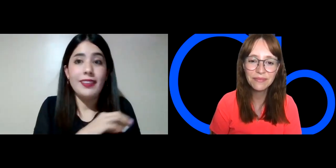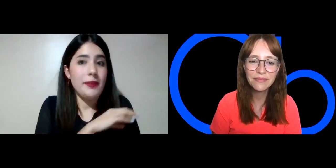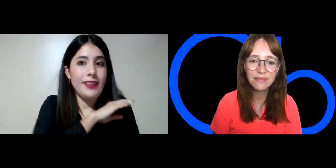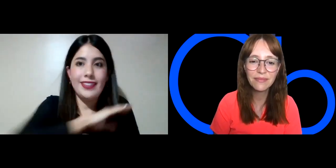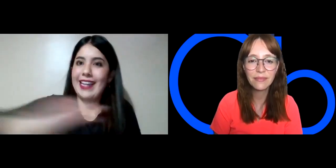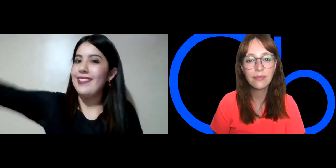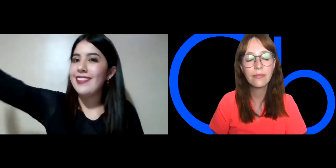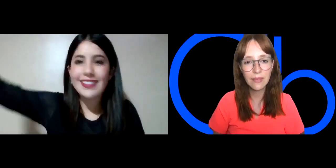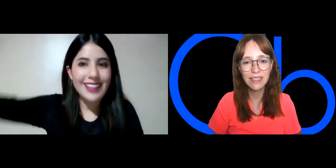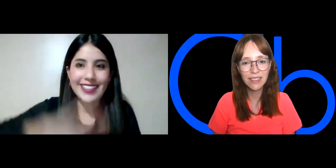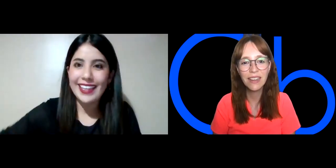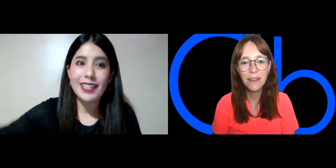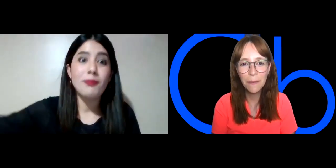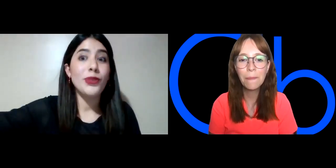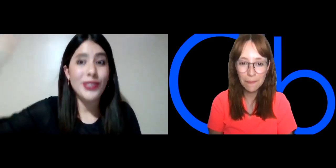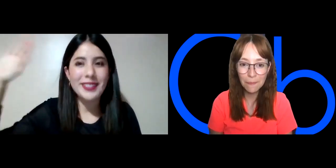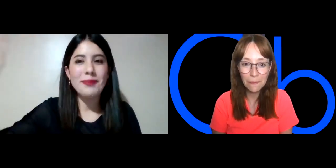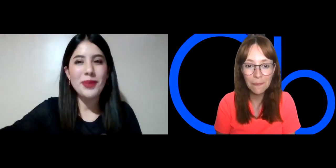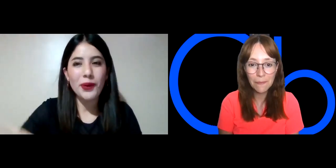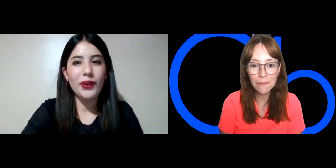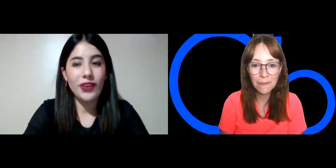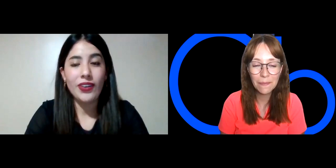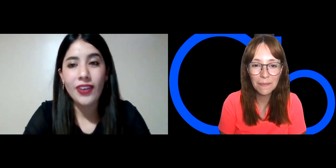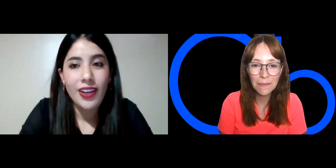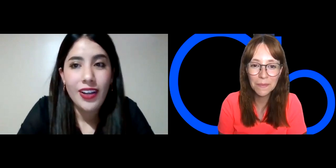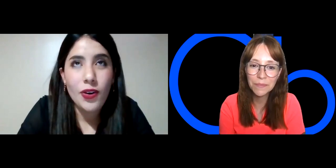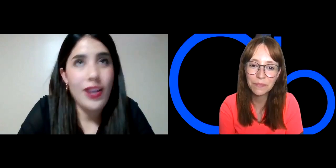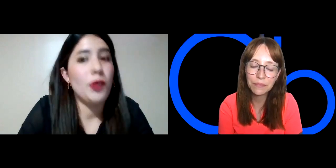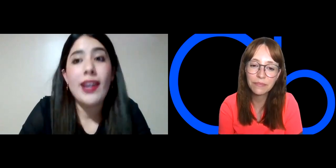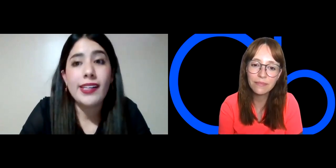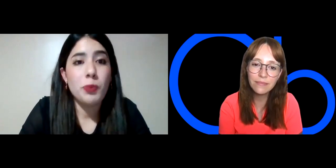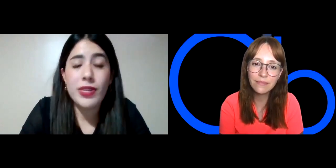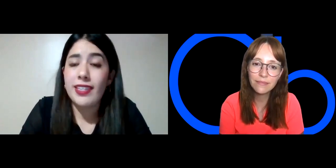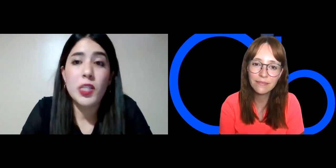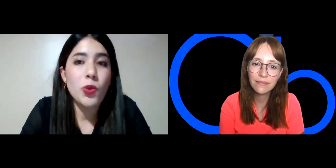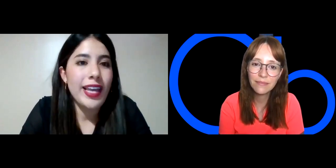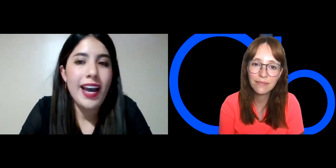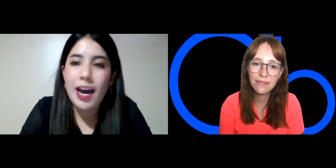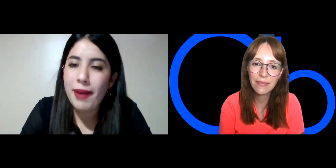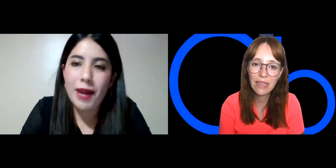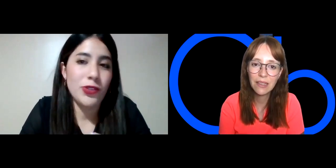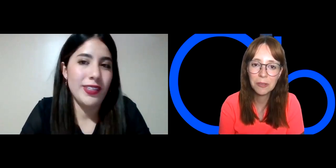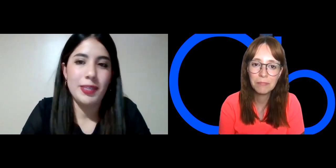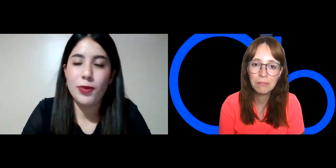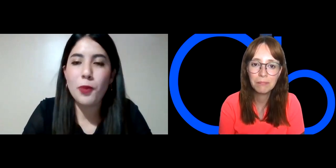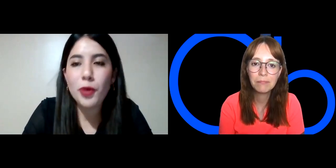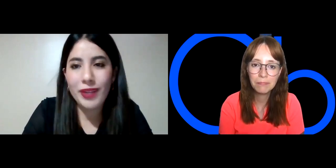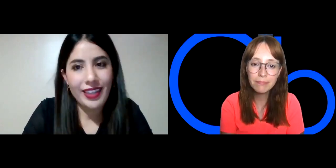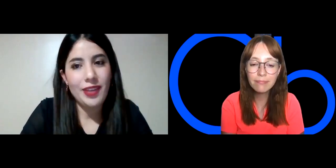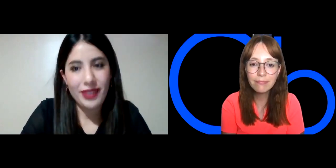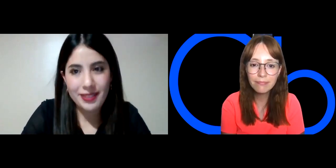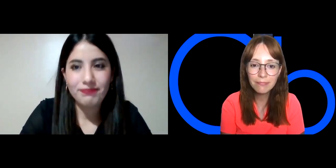sea, se extienden muchísimo con las respuestas, les gusta hablar muchísimo, son